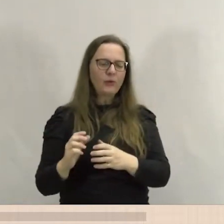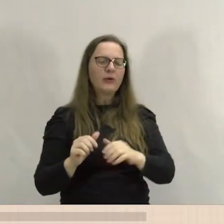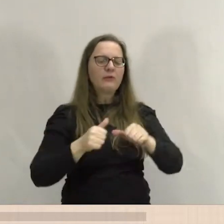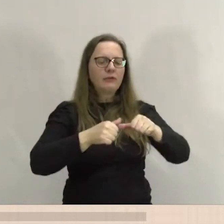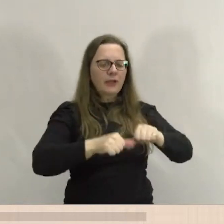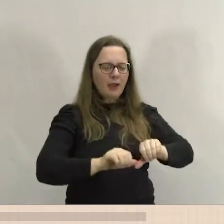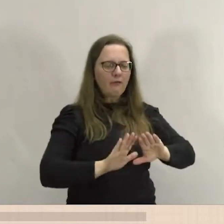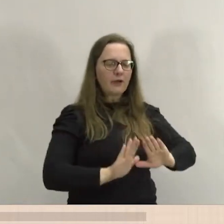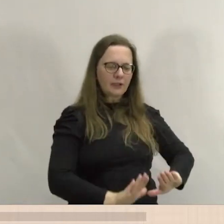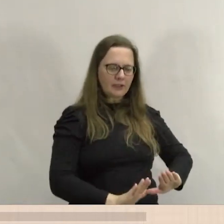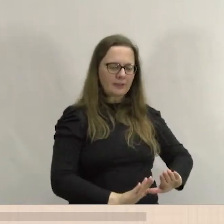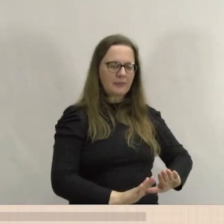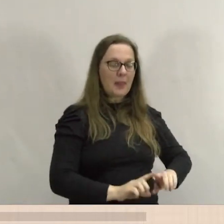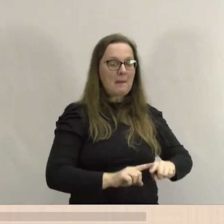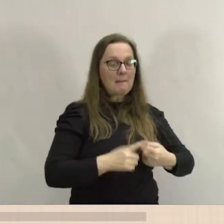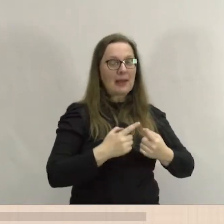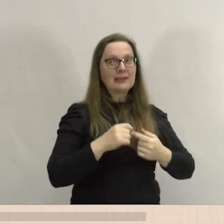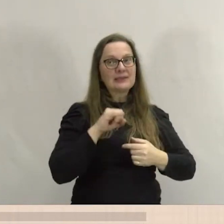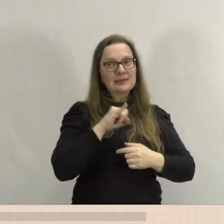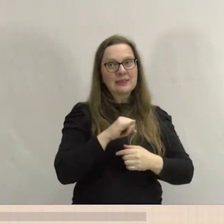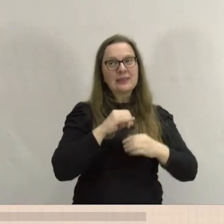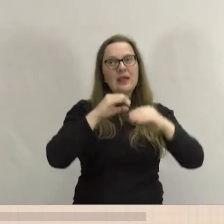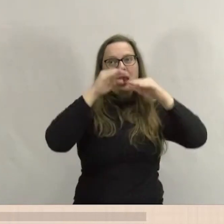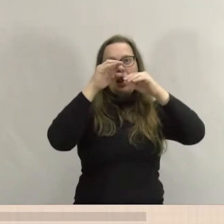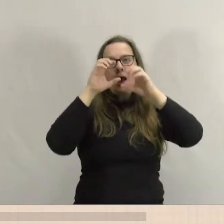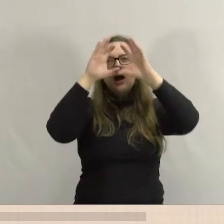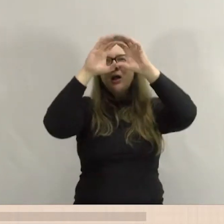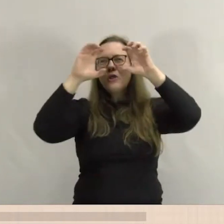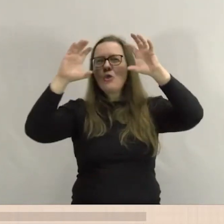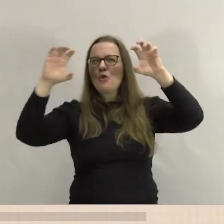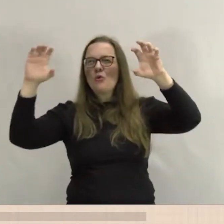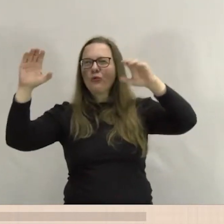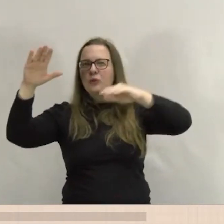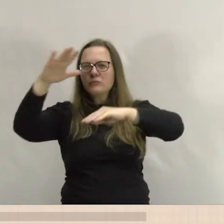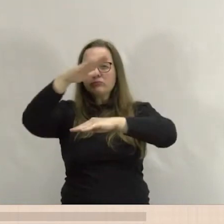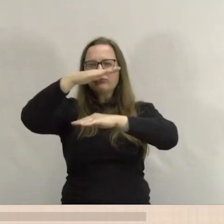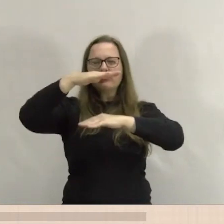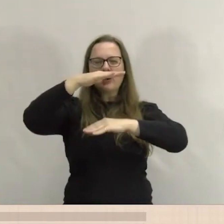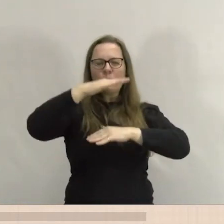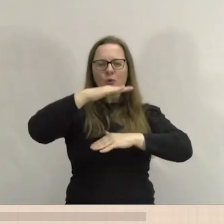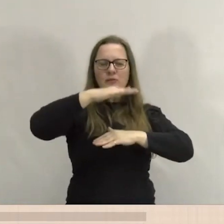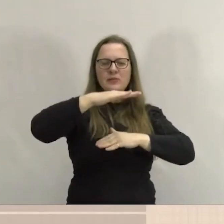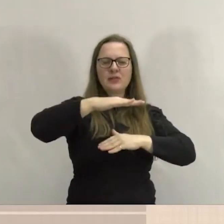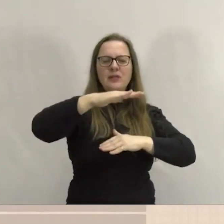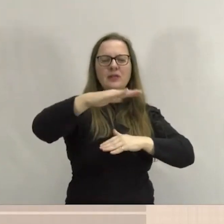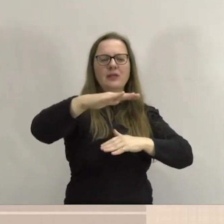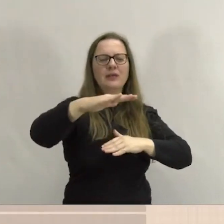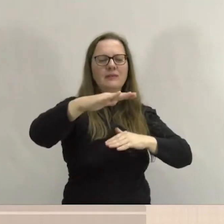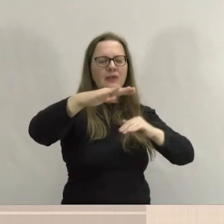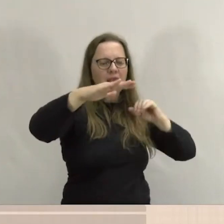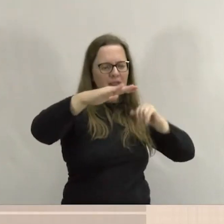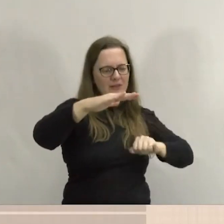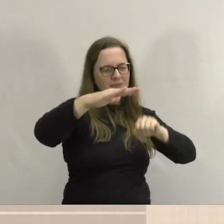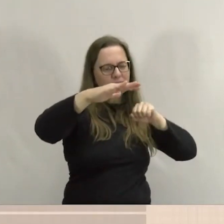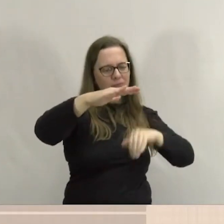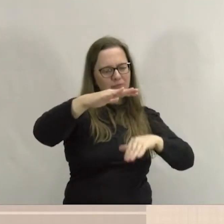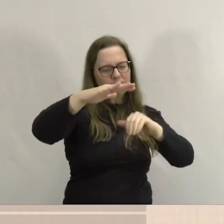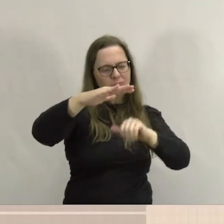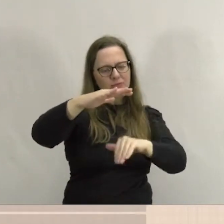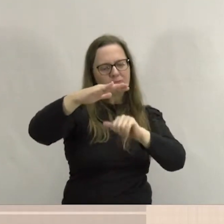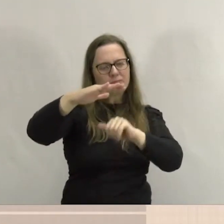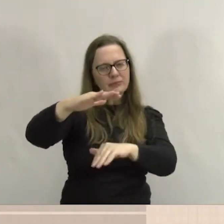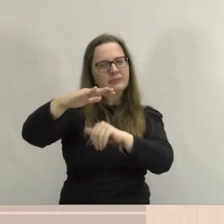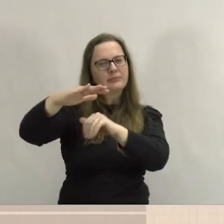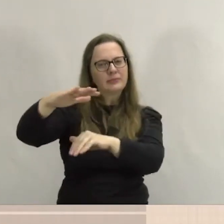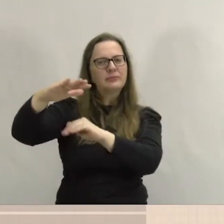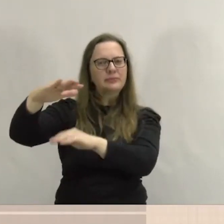em que a nuvem pairava sobre o tabernáculo, permaneciam acampados. Quando a nuvem se detinha muitos dias sobre